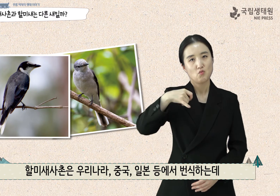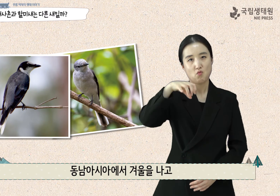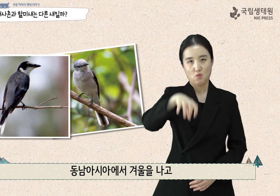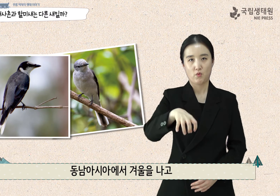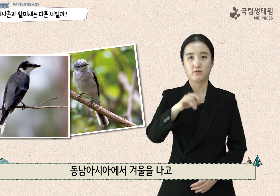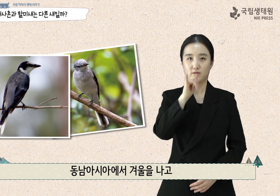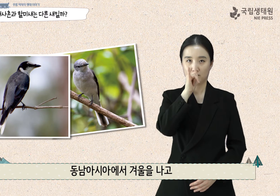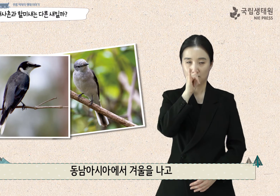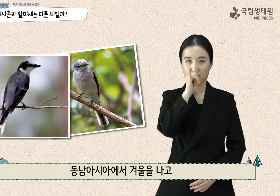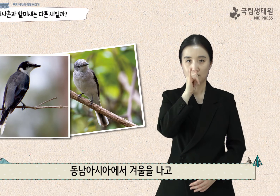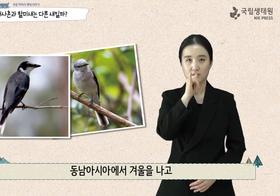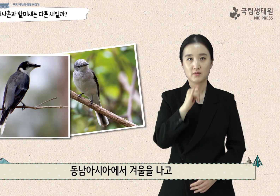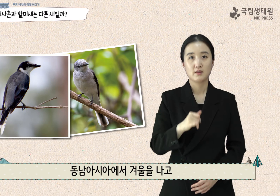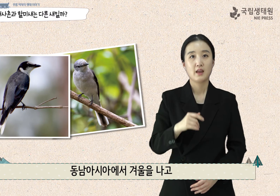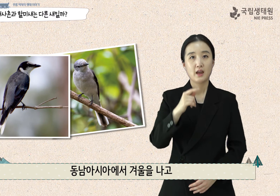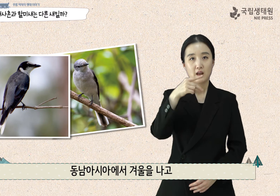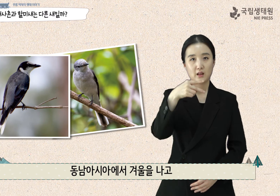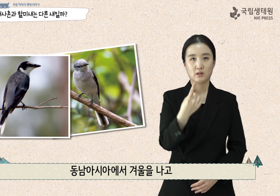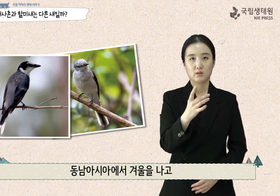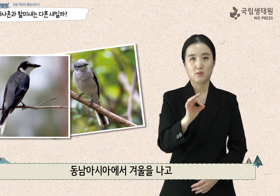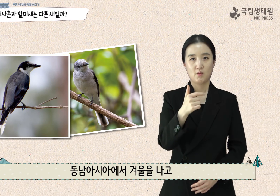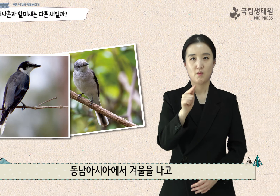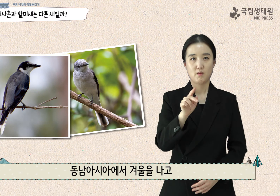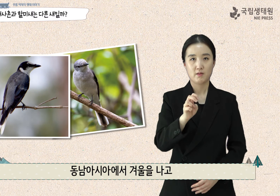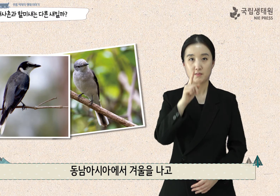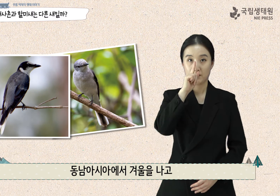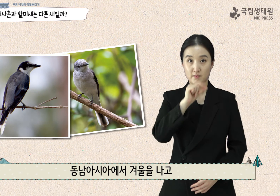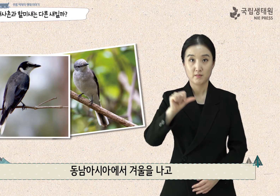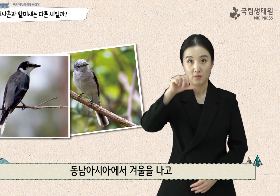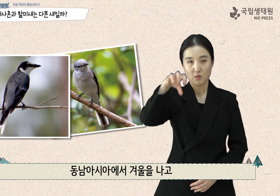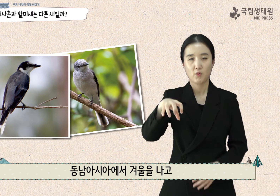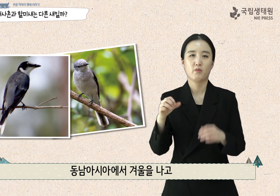동남아시아에서 겨울을 나고